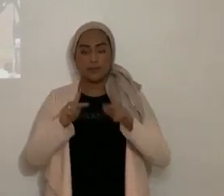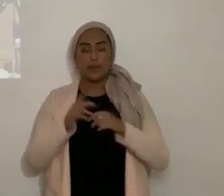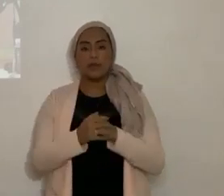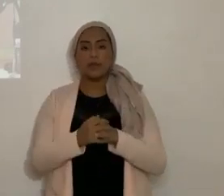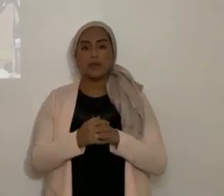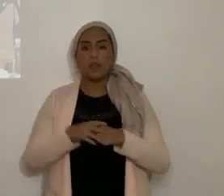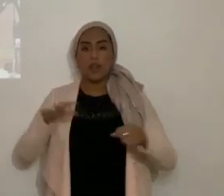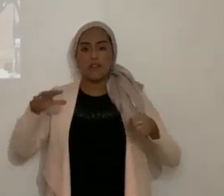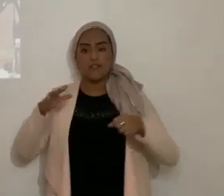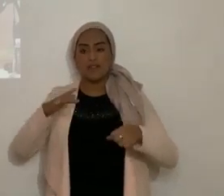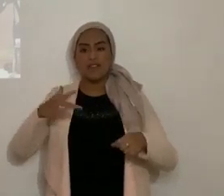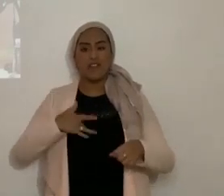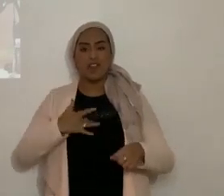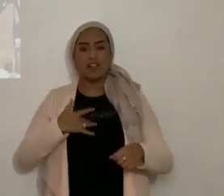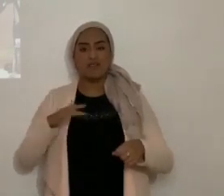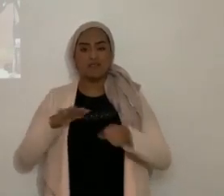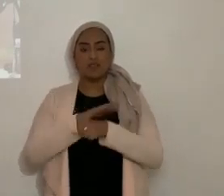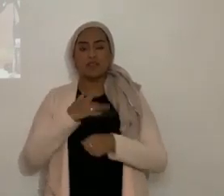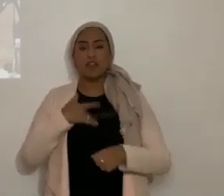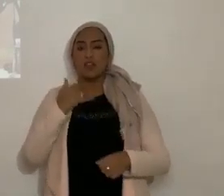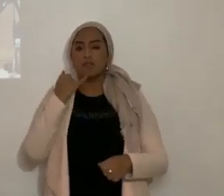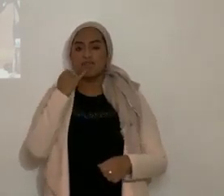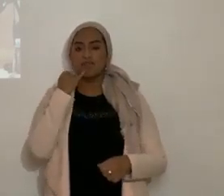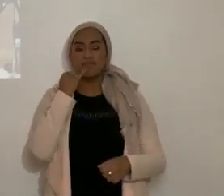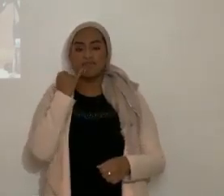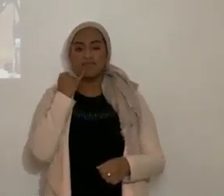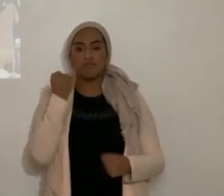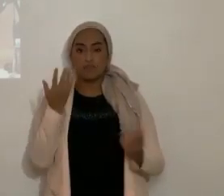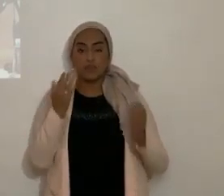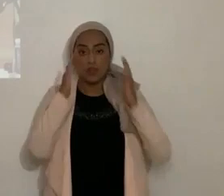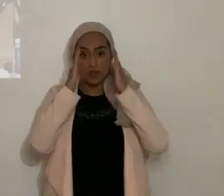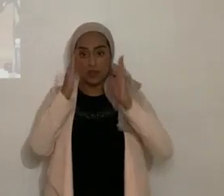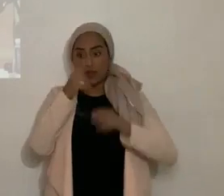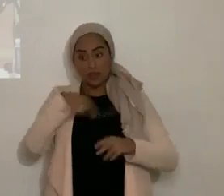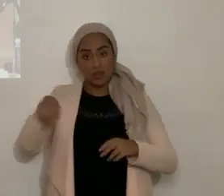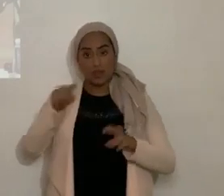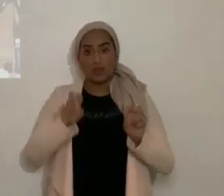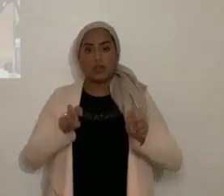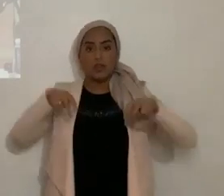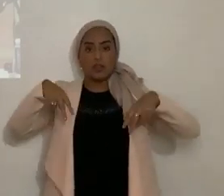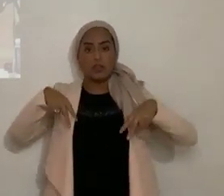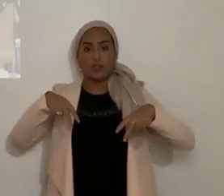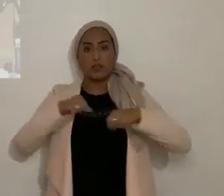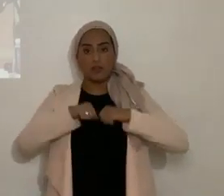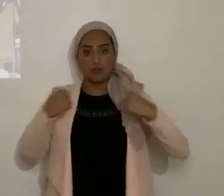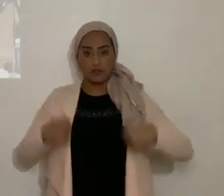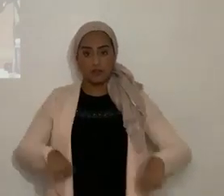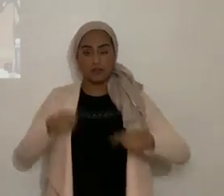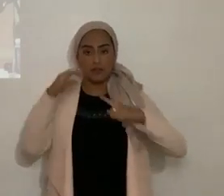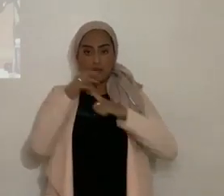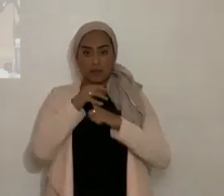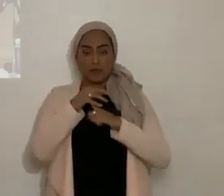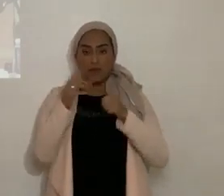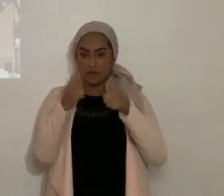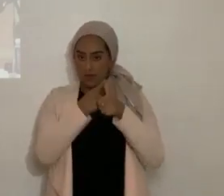se llenaron de celos. Mucha atención. Levantándose el sumo Cohen,